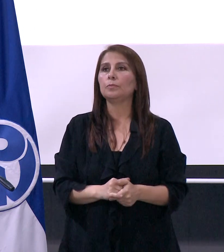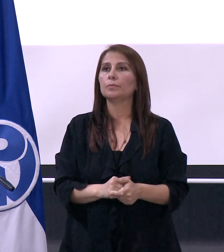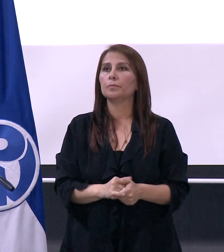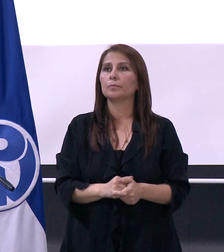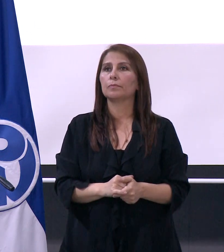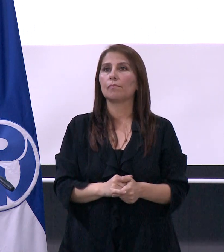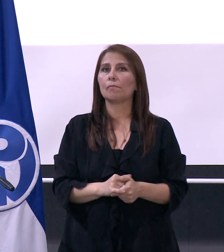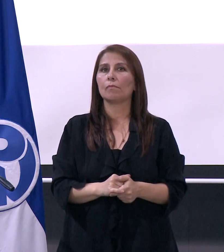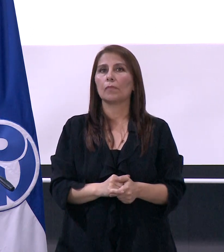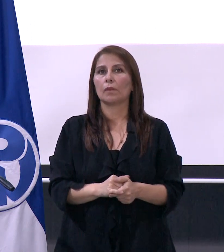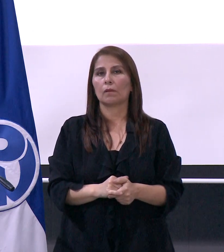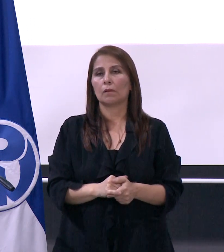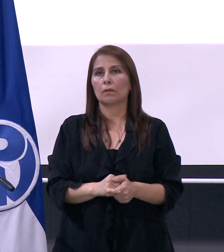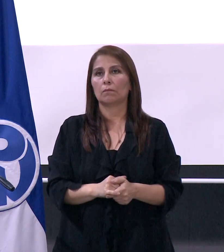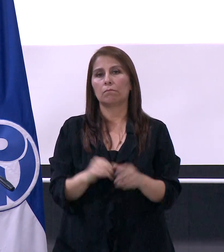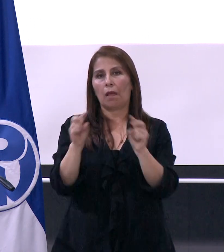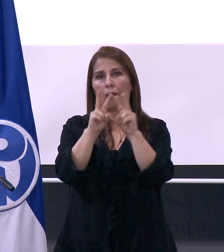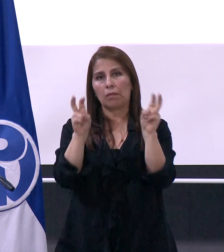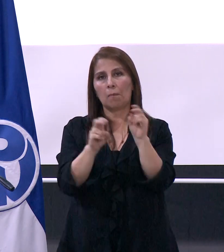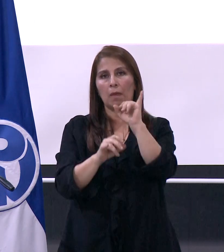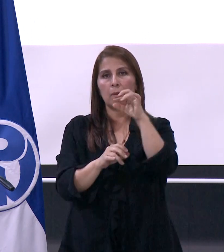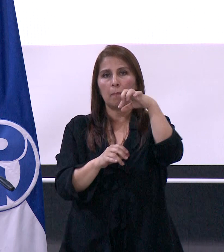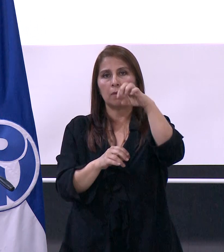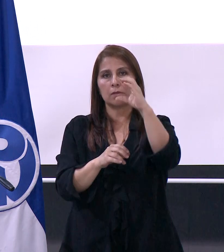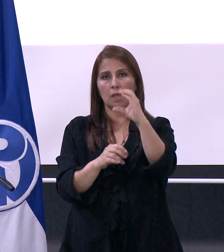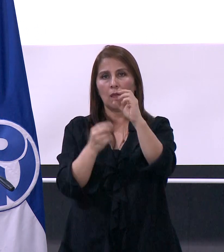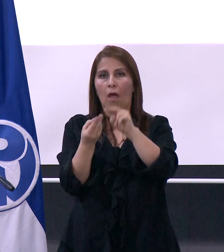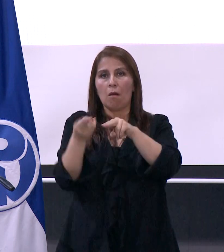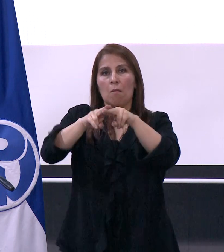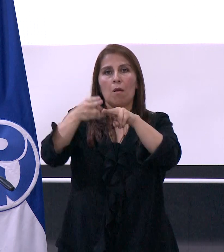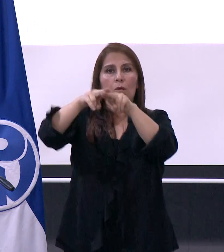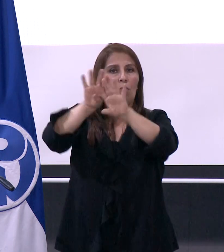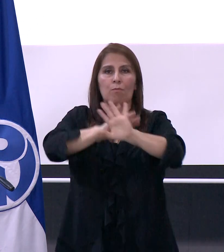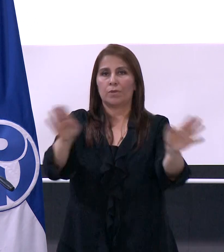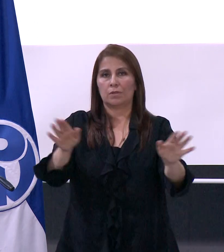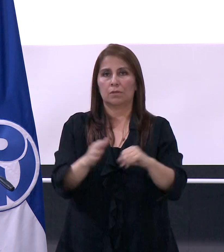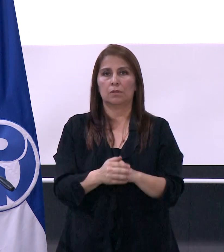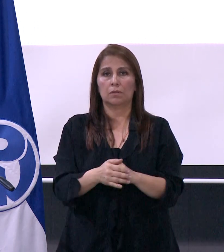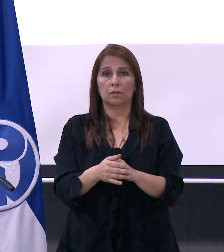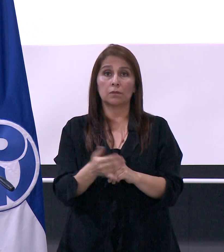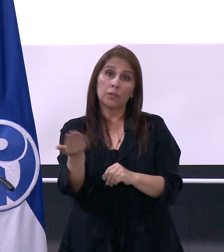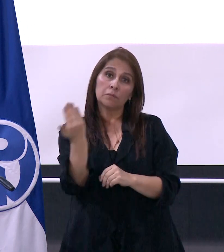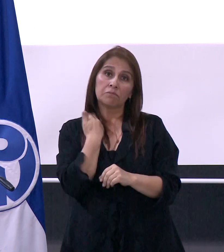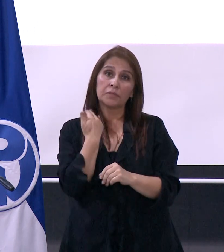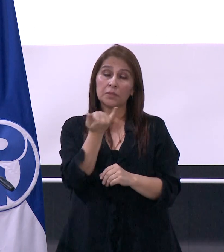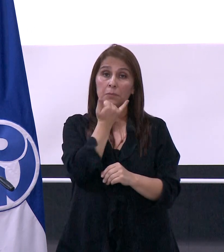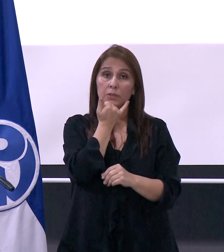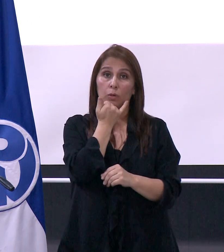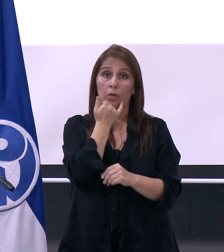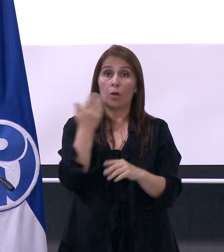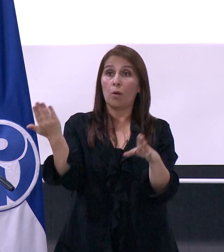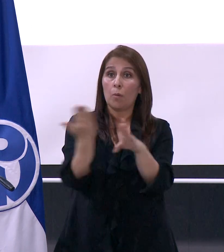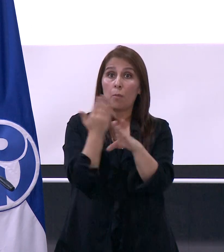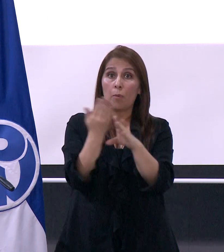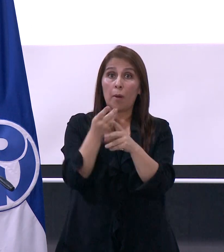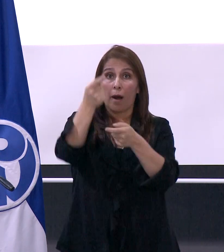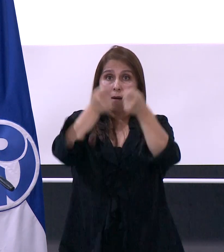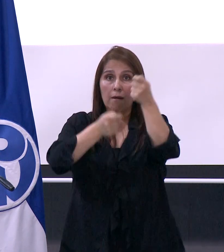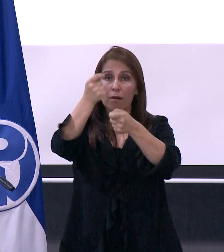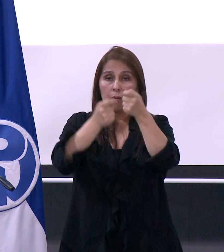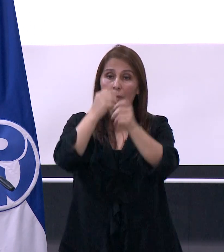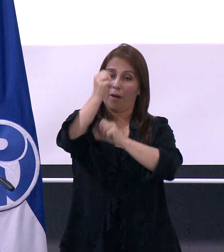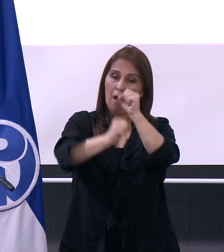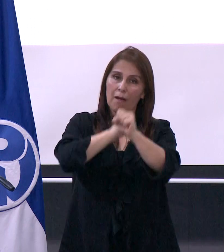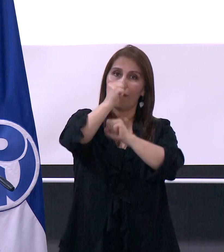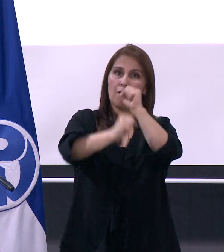el tema de el aumento del ipc solamente y con eso se dejó no sólo por debajo de la inflación anual sino que se desconoció el